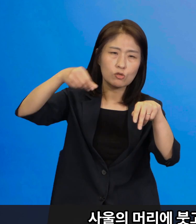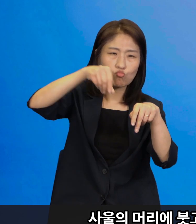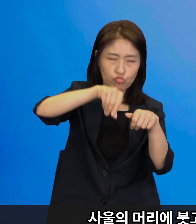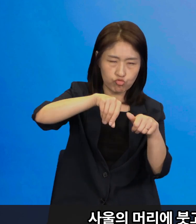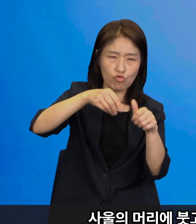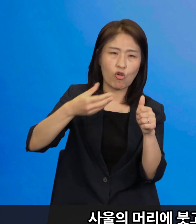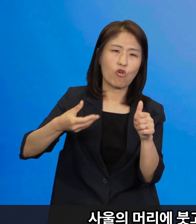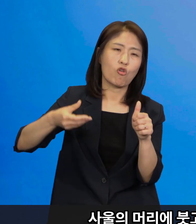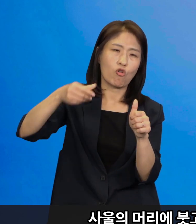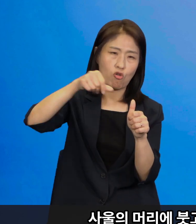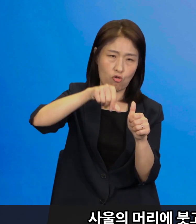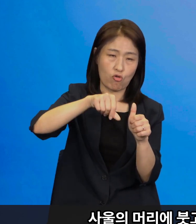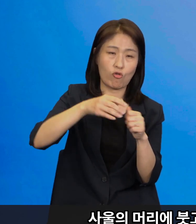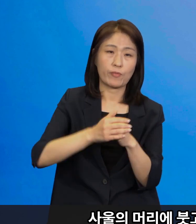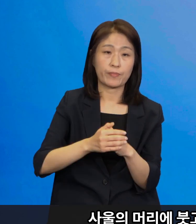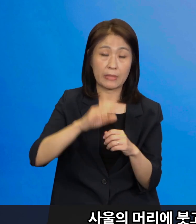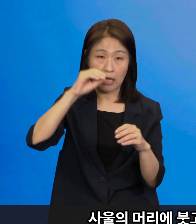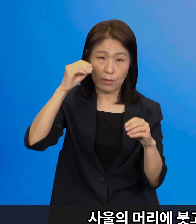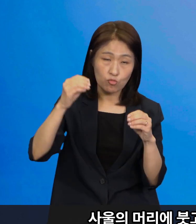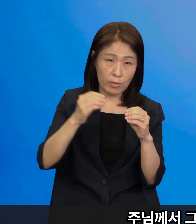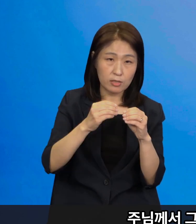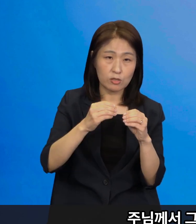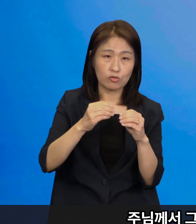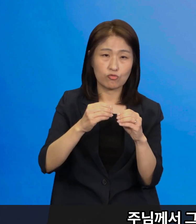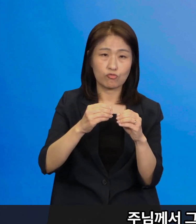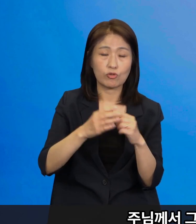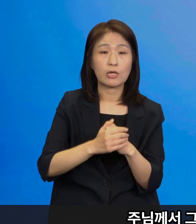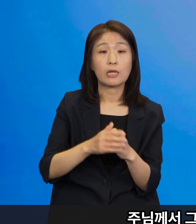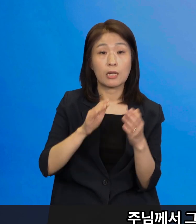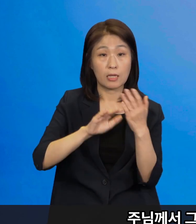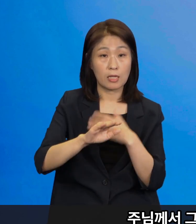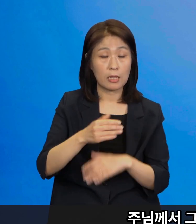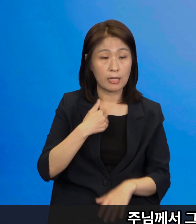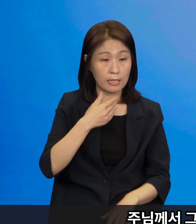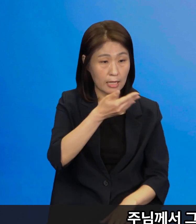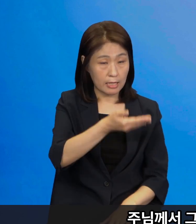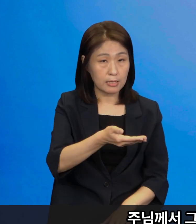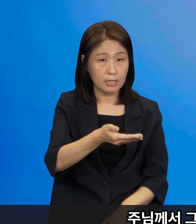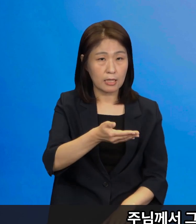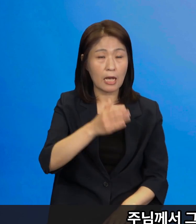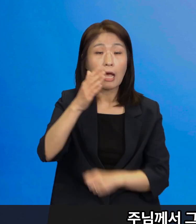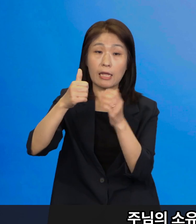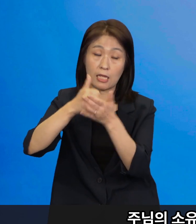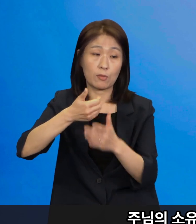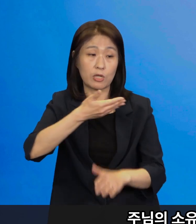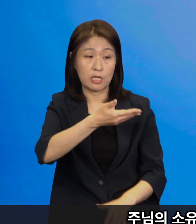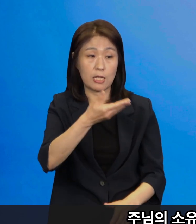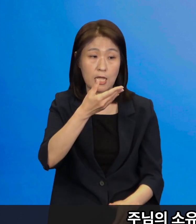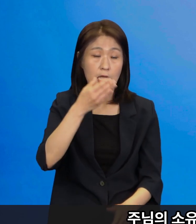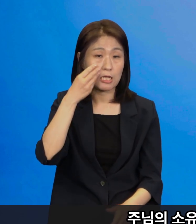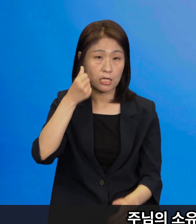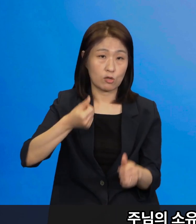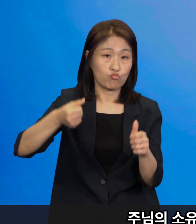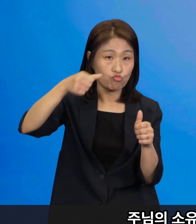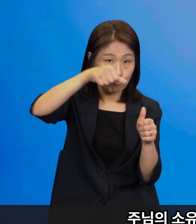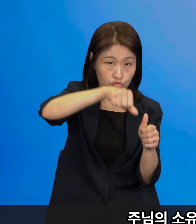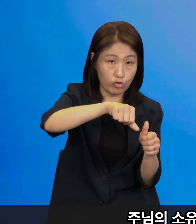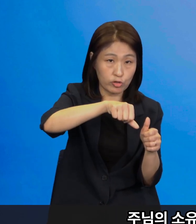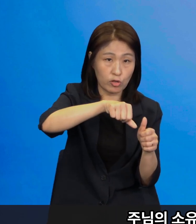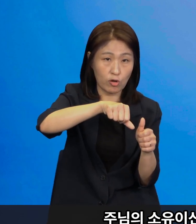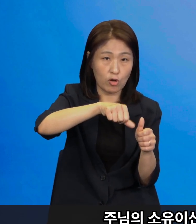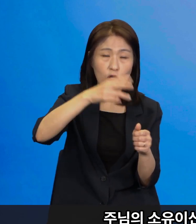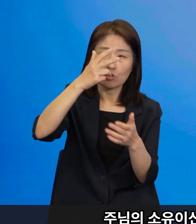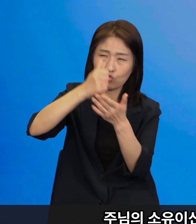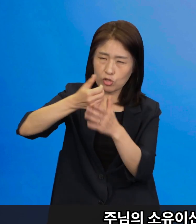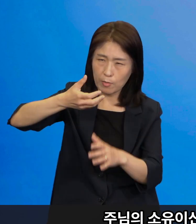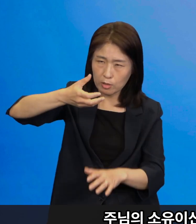가져다가 사울의 머리에 붓고 이물 맞추고 이렇게 말하였다. 주님께서 그대에게 기름을 부으셔서 주님의 소유이신, 너무